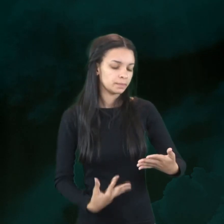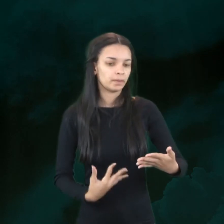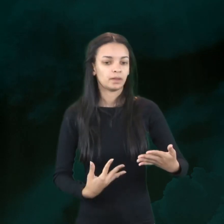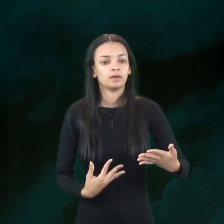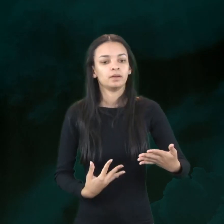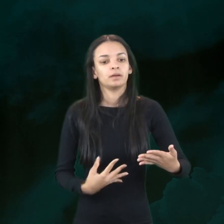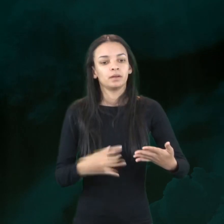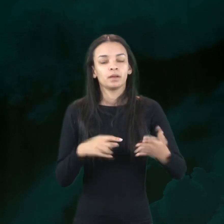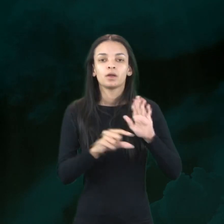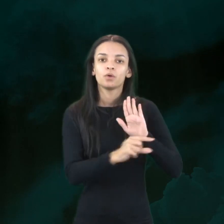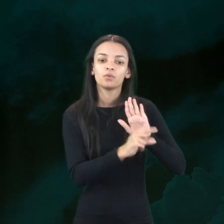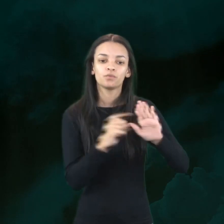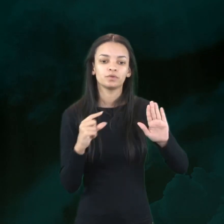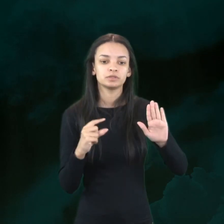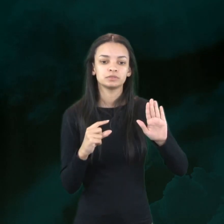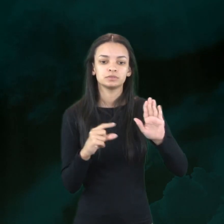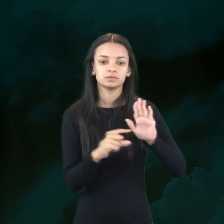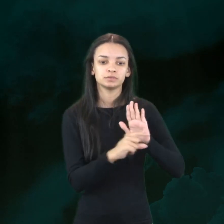versículo